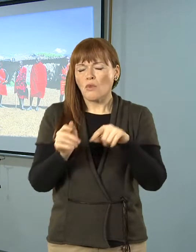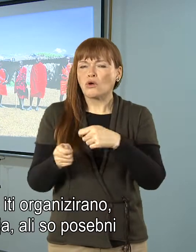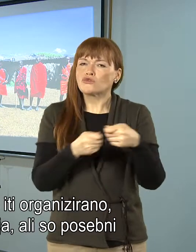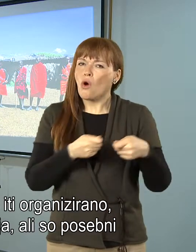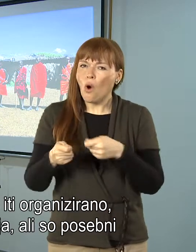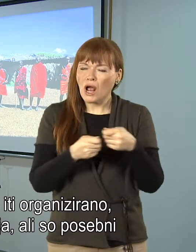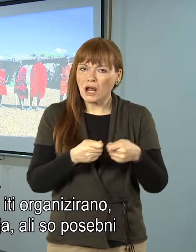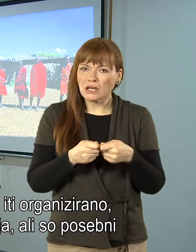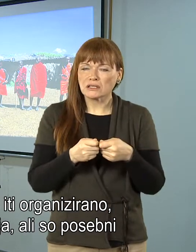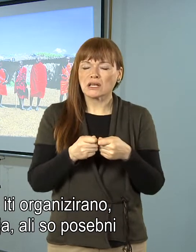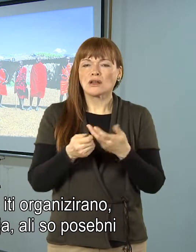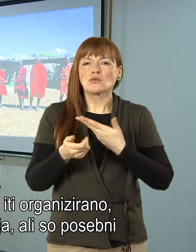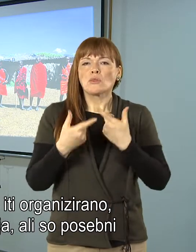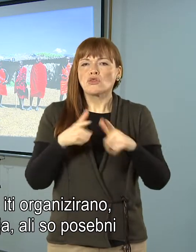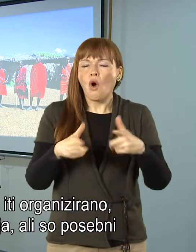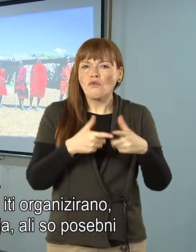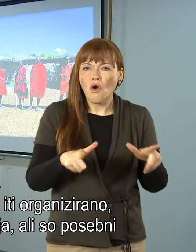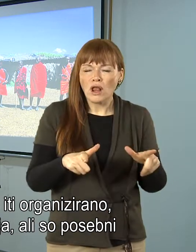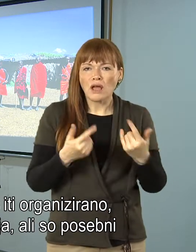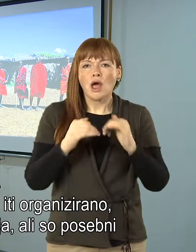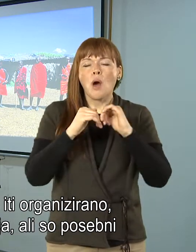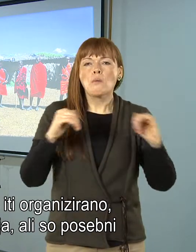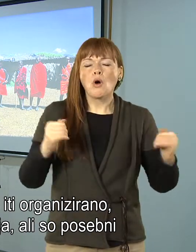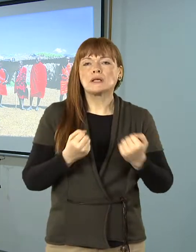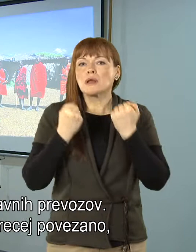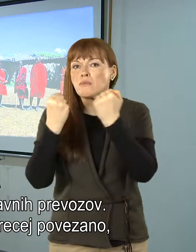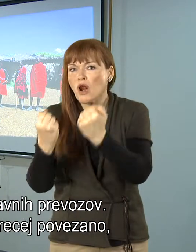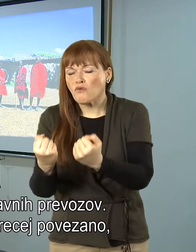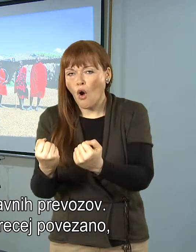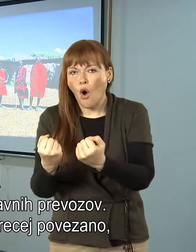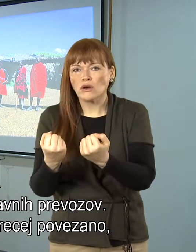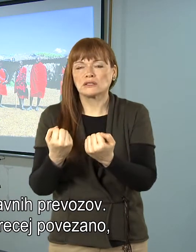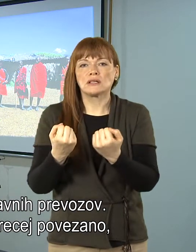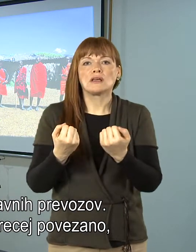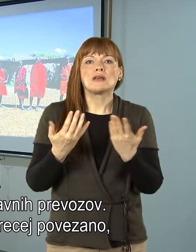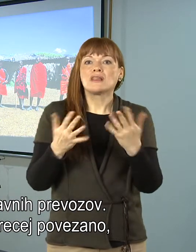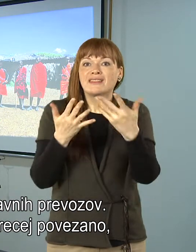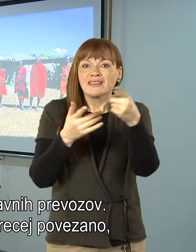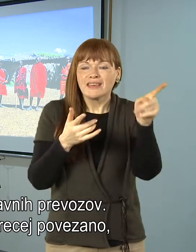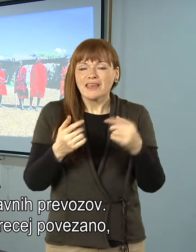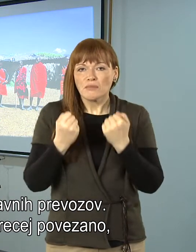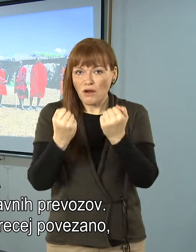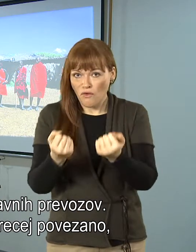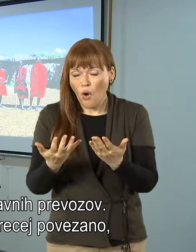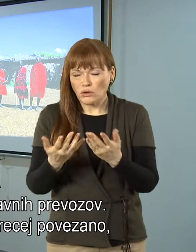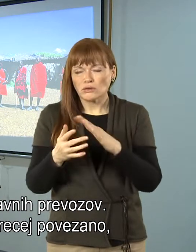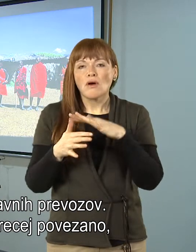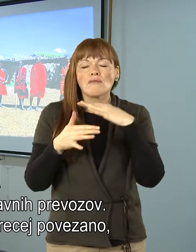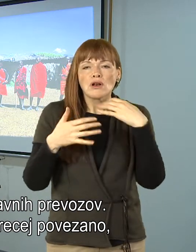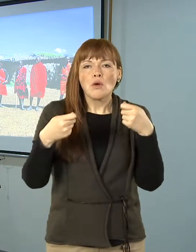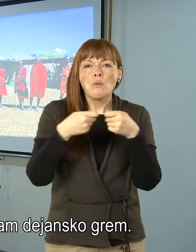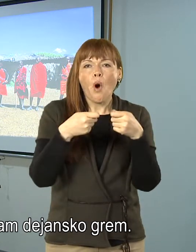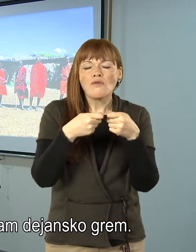iti organizirano, dobiti dovoljenja, ali so kakšni posebni prevozi, ker pač ni javnih prevozov in glede tega, ker